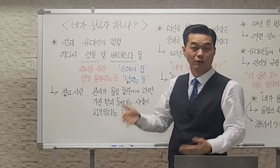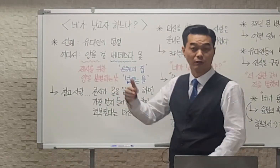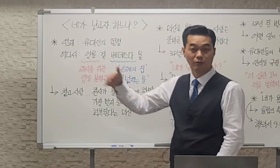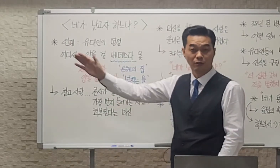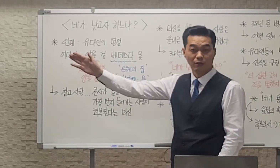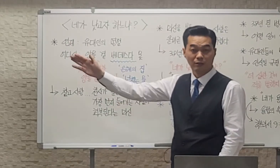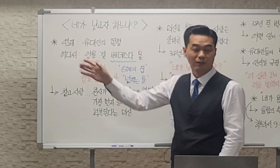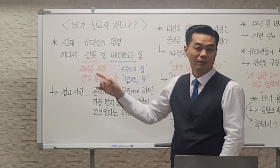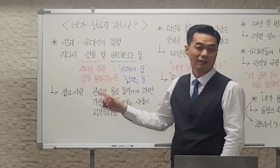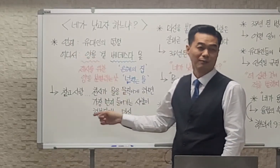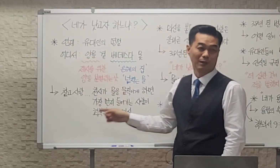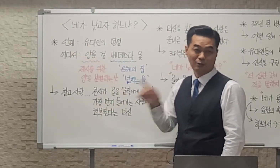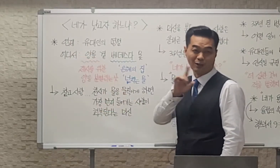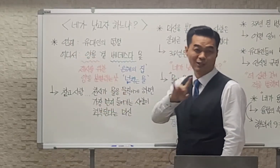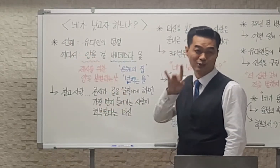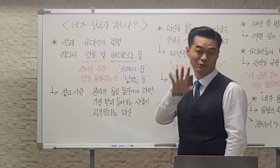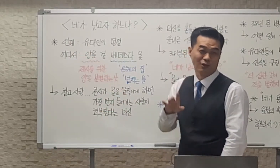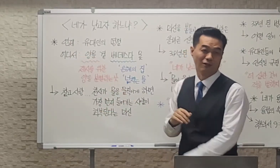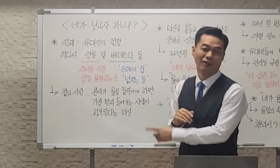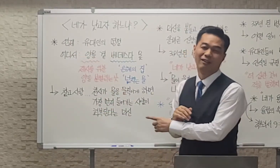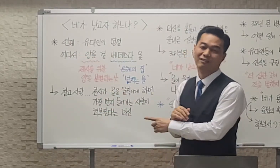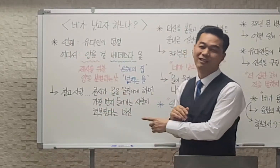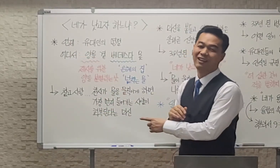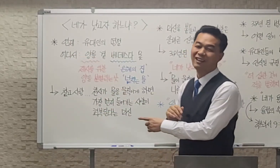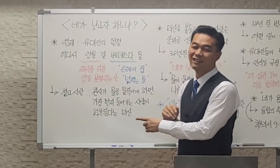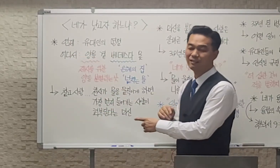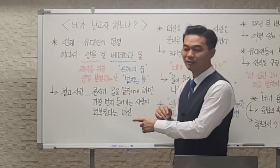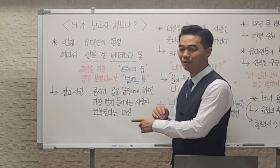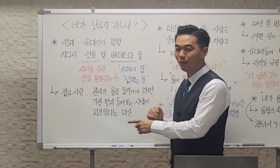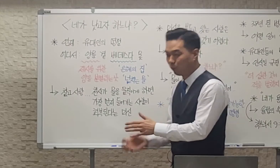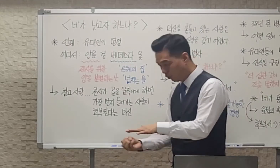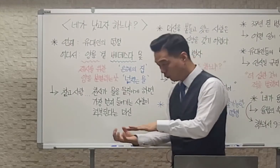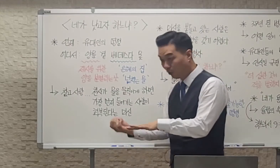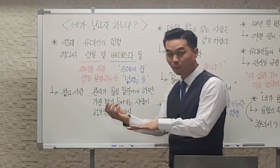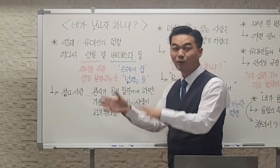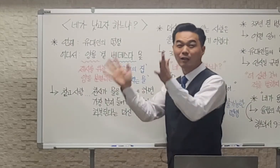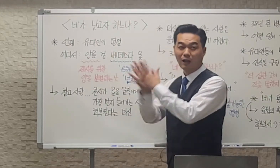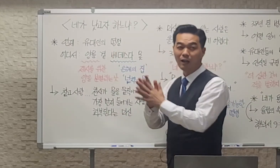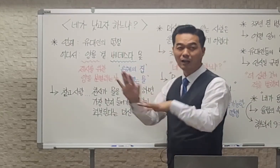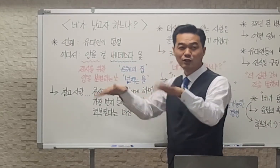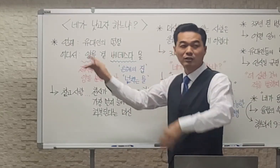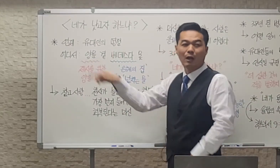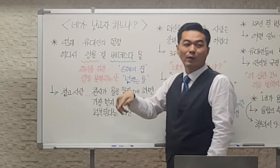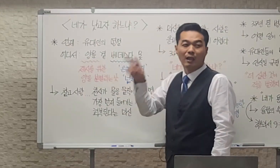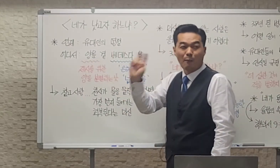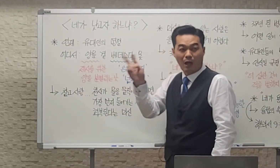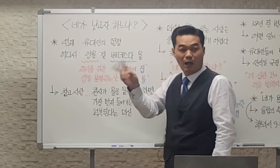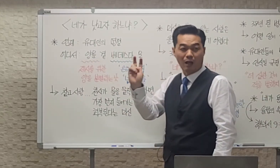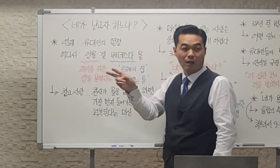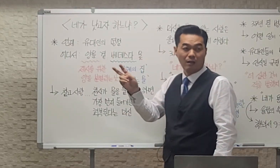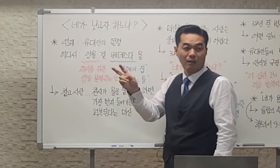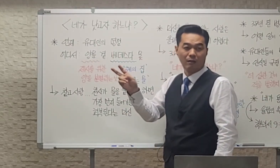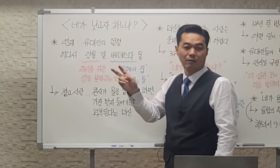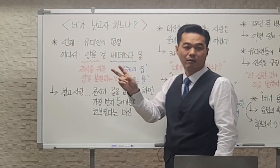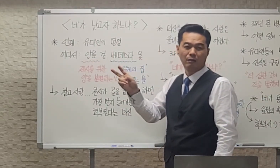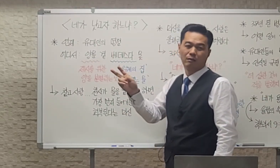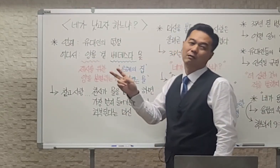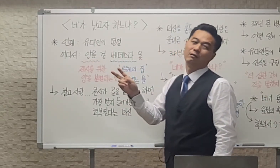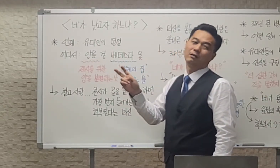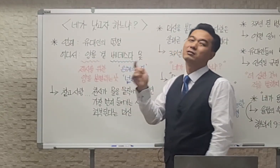거예요. 네, 말도 안 되죠. 그죠? 네. 그냥 보글보글 올라오면 천사가 왔나 봐. 가짜인